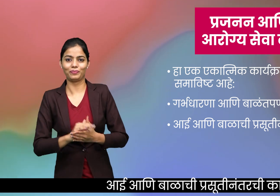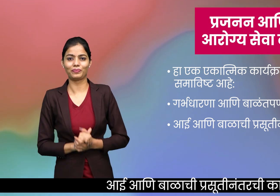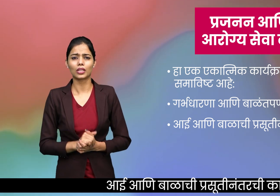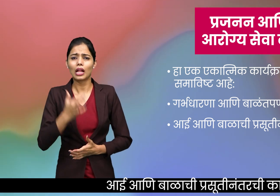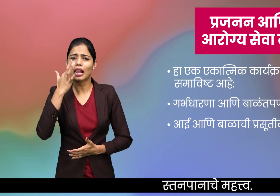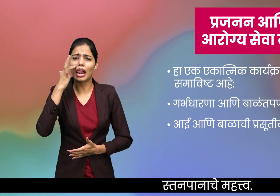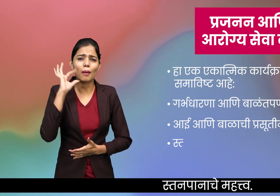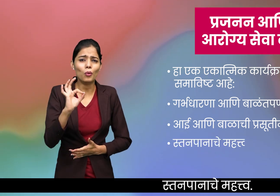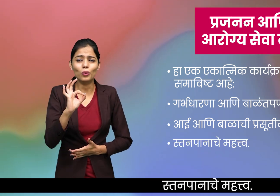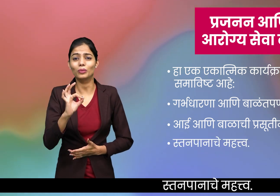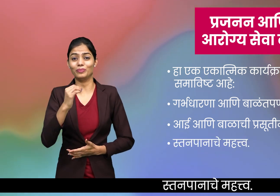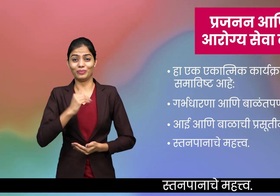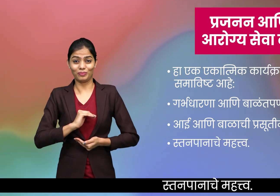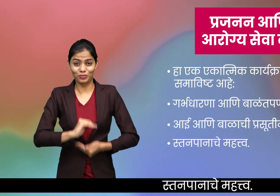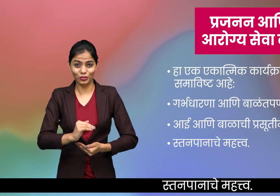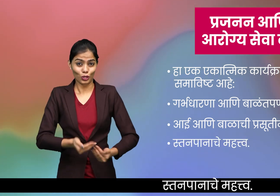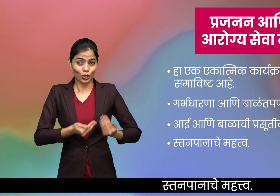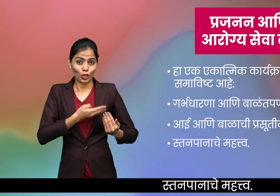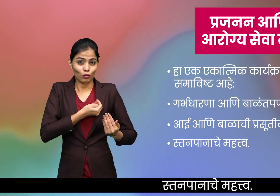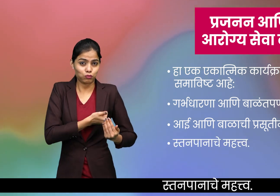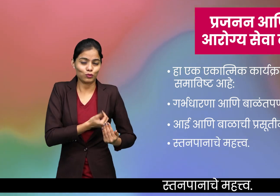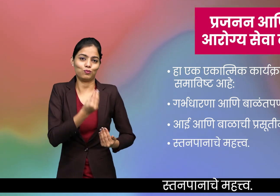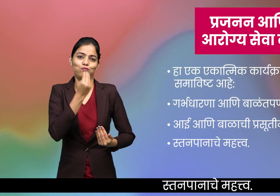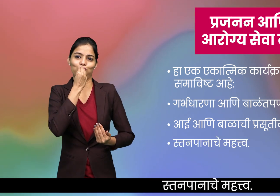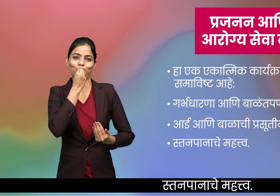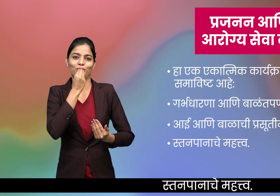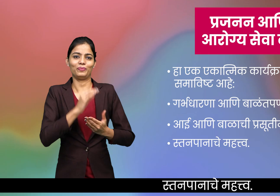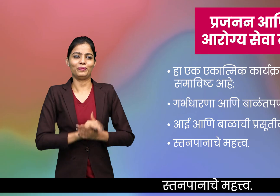काळजी, स्तनपानाचे महत्त्व,